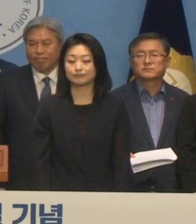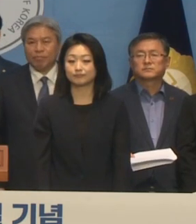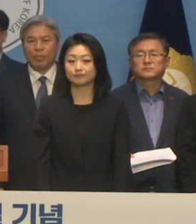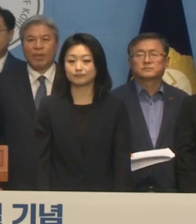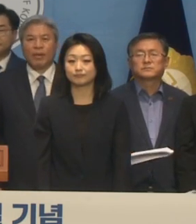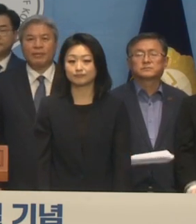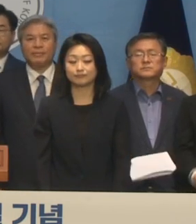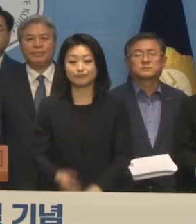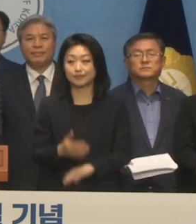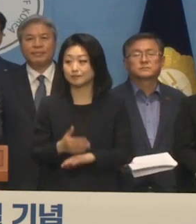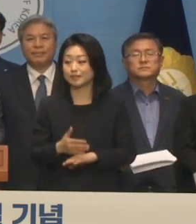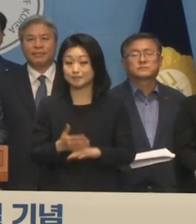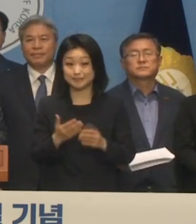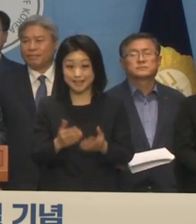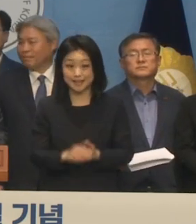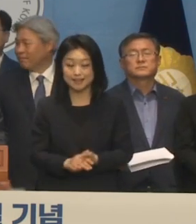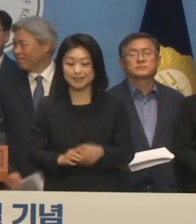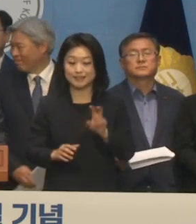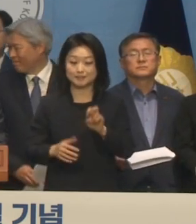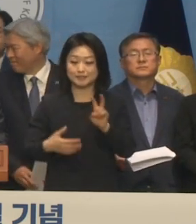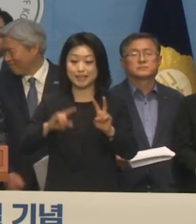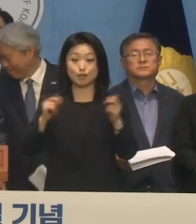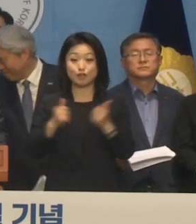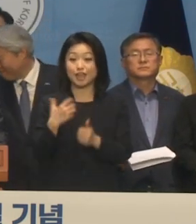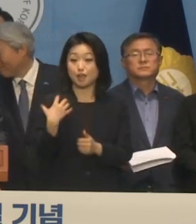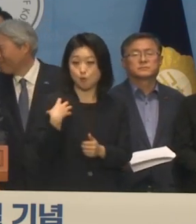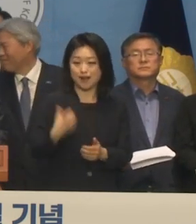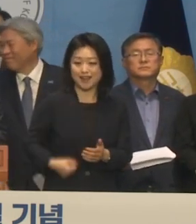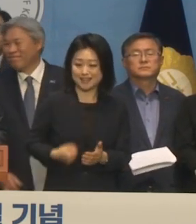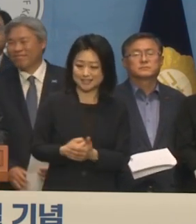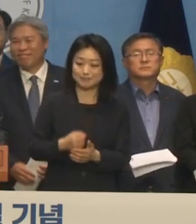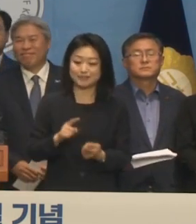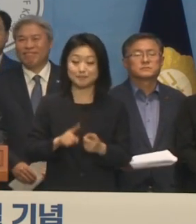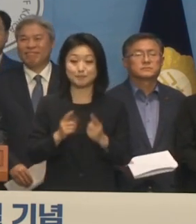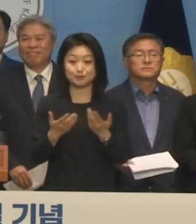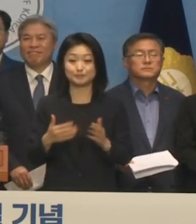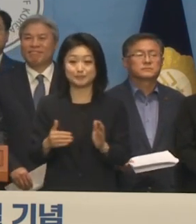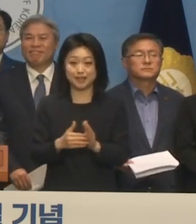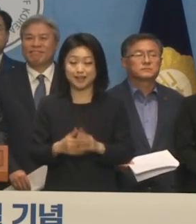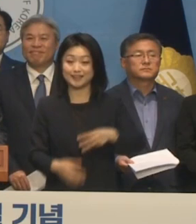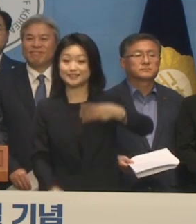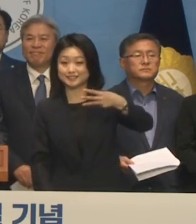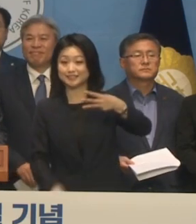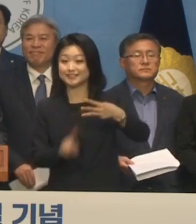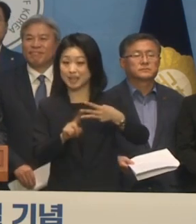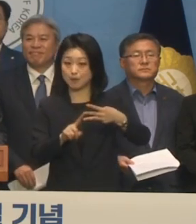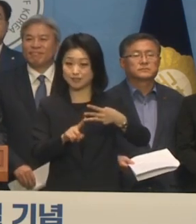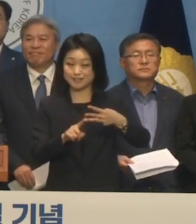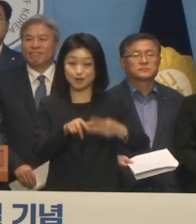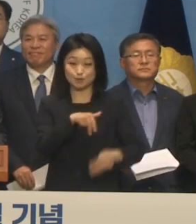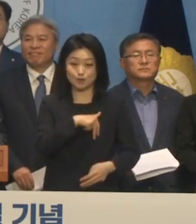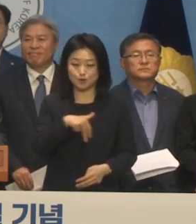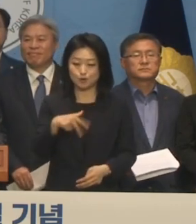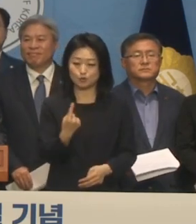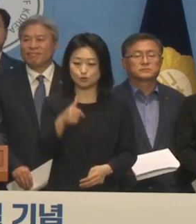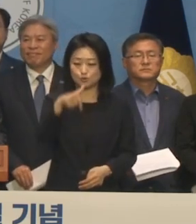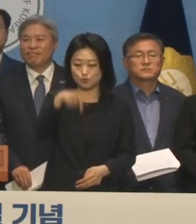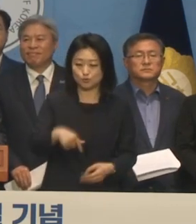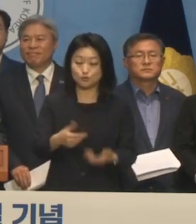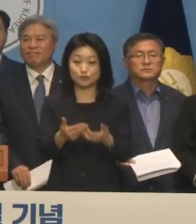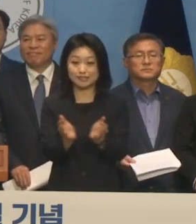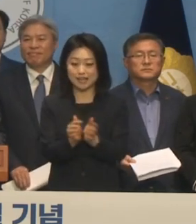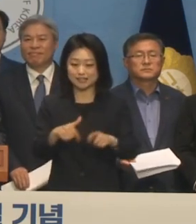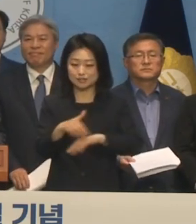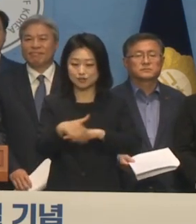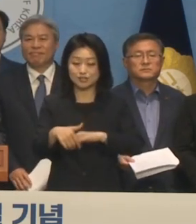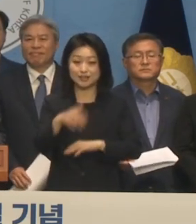네, 감사합니다. 22대 국회의 역할과 다짐에 대해서 말씀 주셨습니다. 세 번째 발언은 조국 혁신당에서 정책위